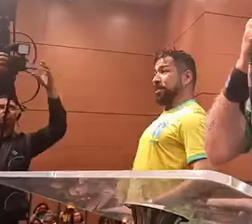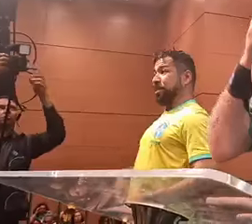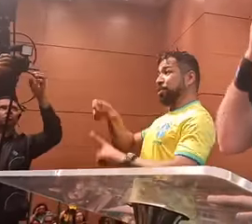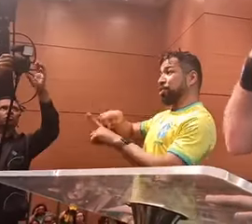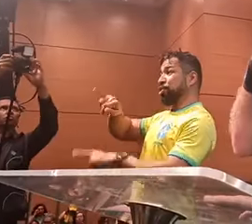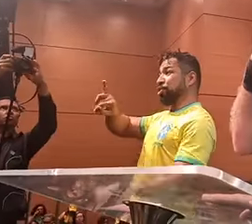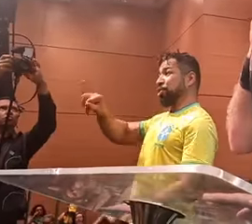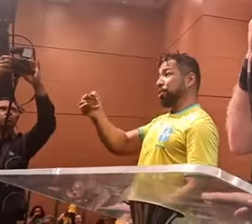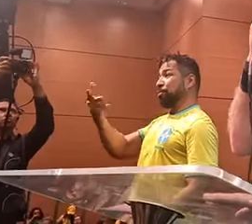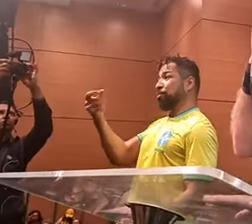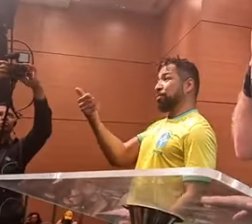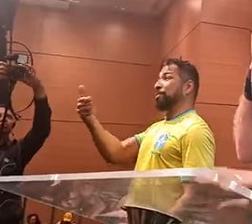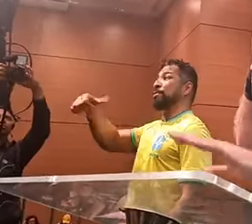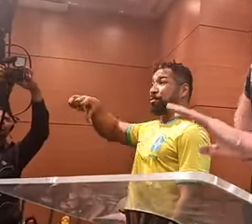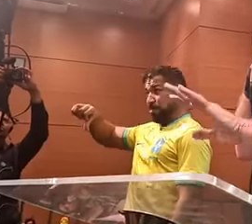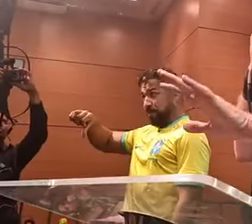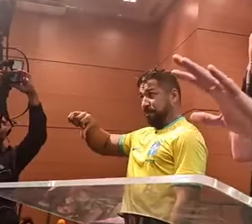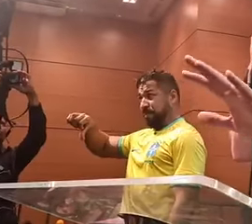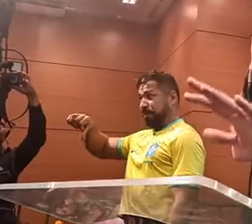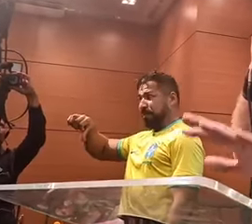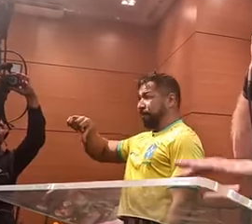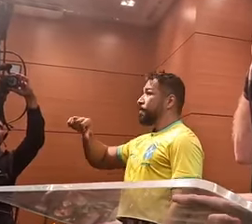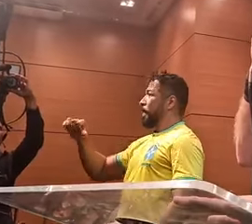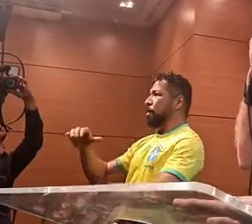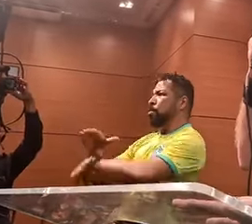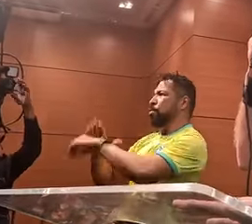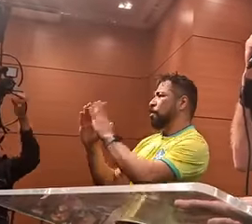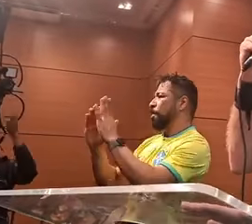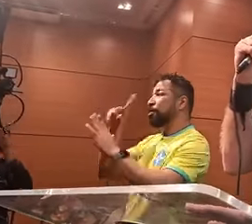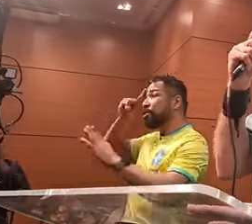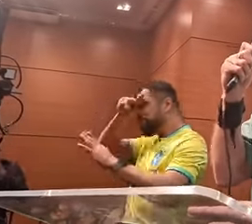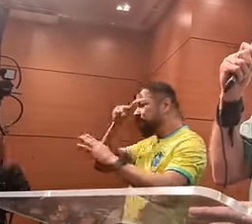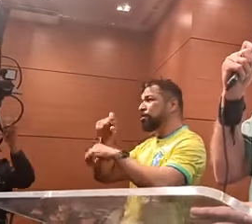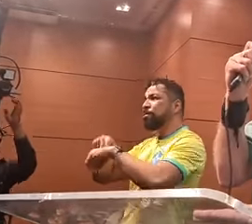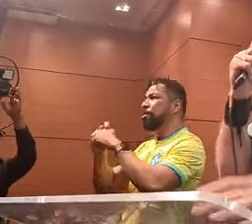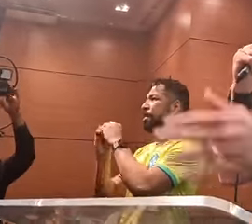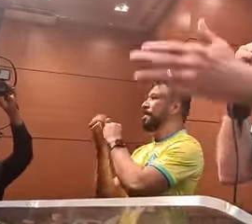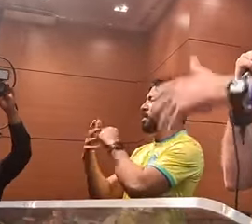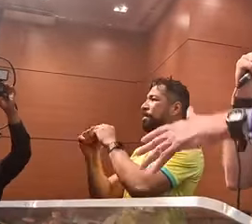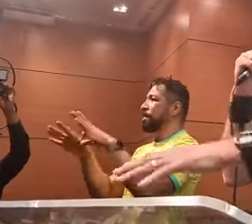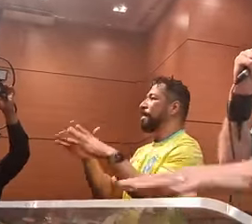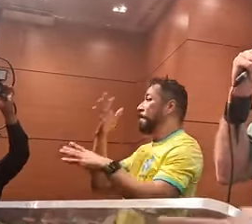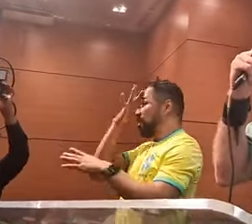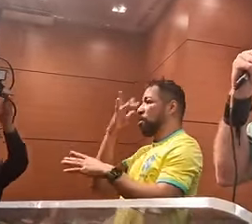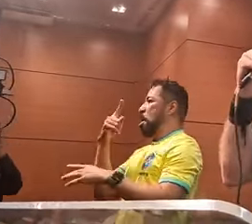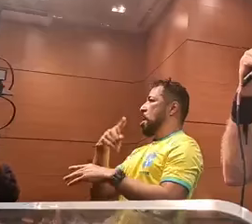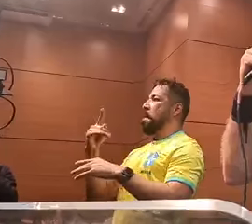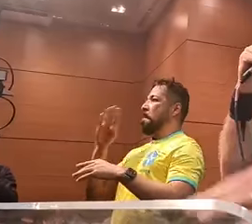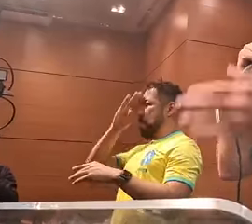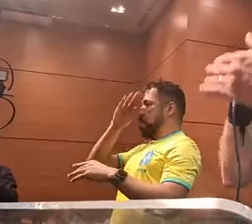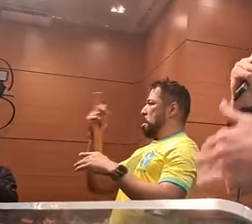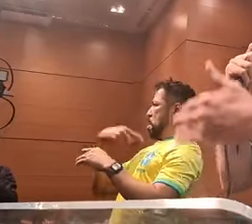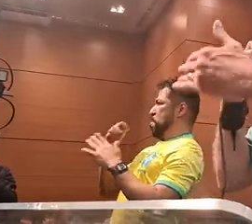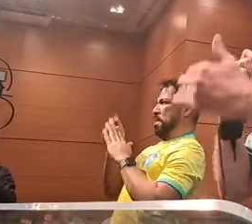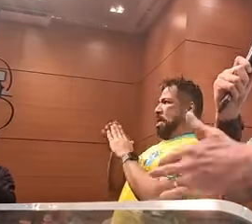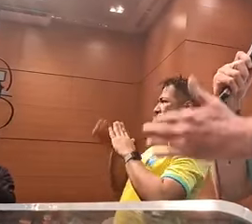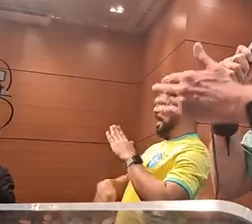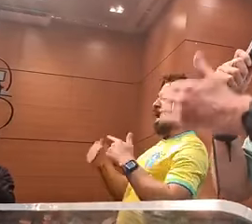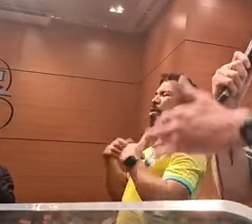Em janeiro de 2019. Nem nos momentos difíceis da pandemia, Quando queriam que eu ficasse em casa,